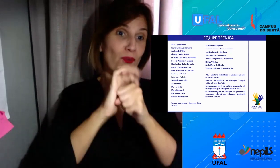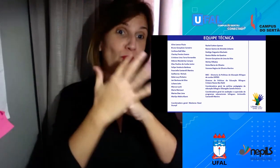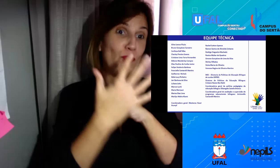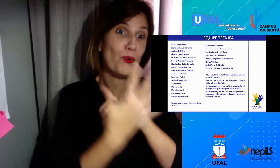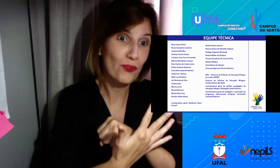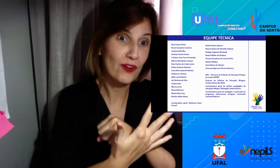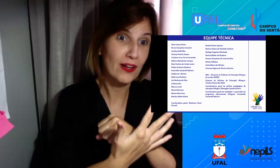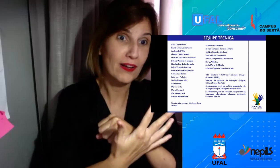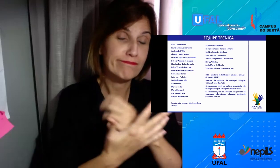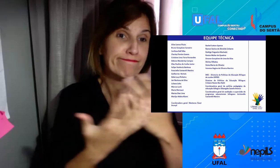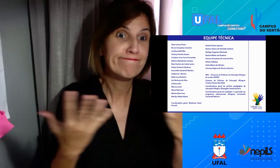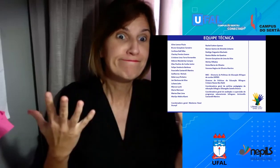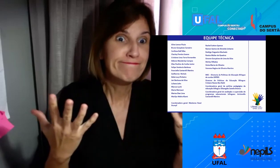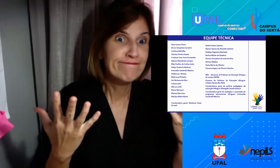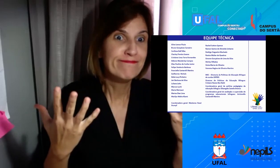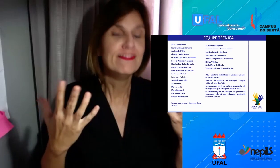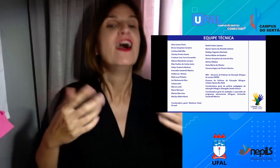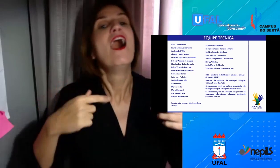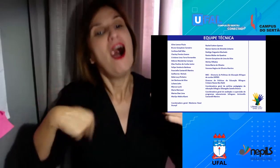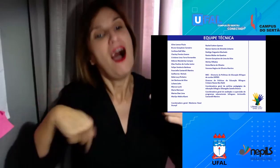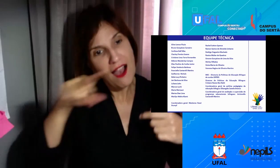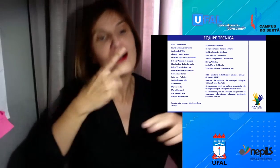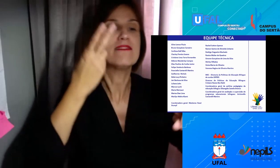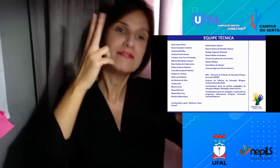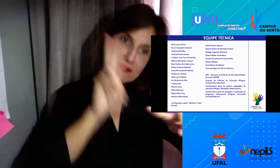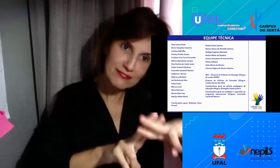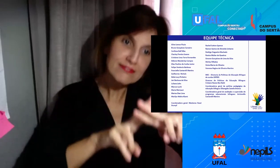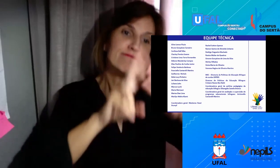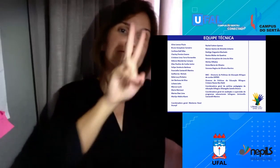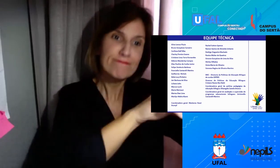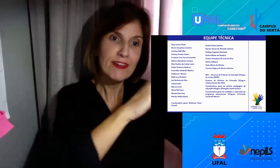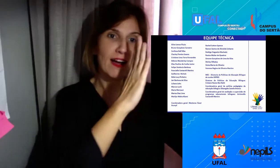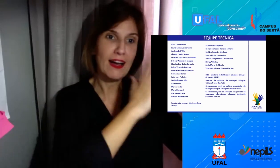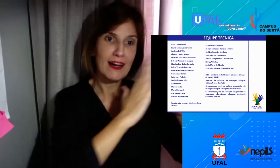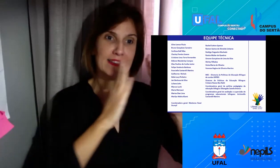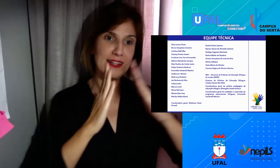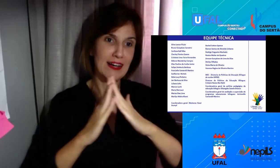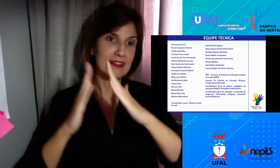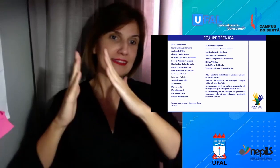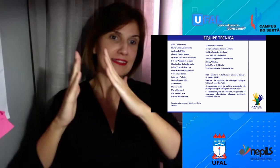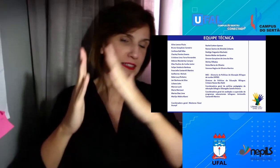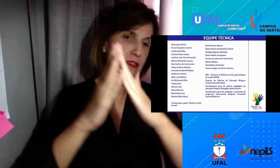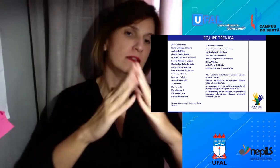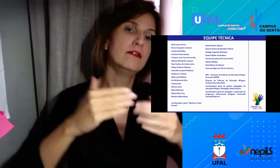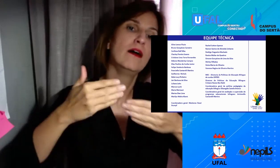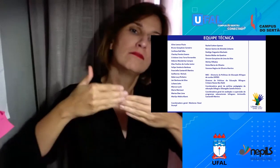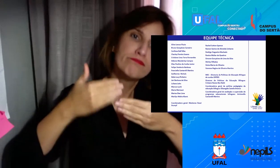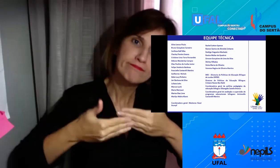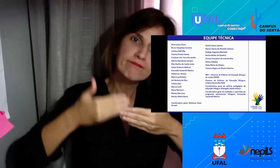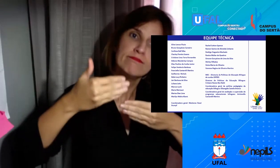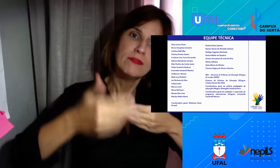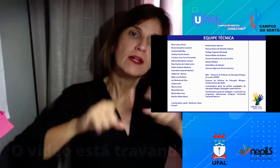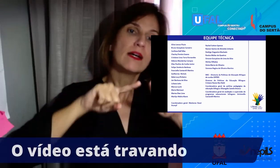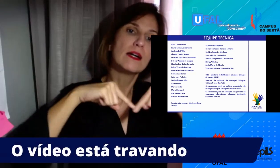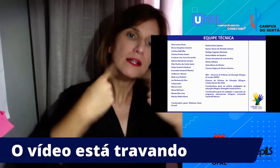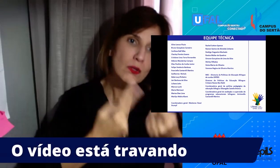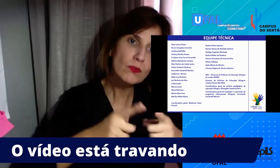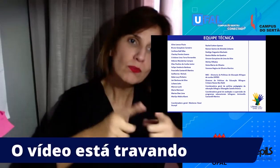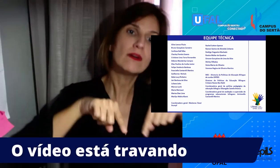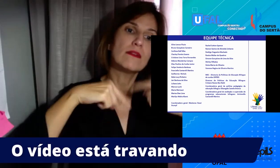e há alguns meses atrás, então, fazendo a elaboração, e aí depois disso começou